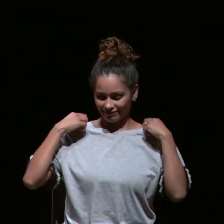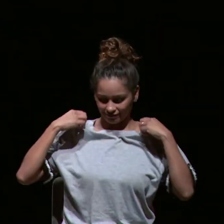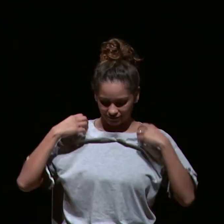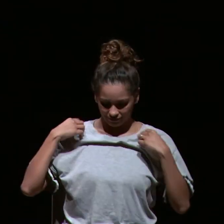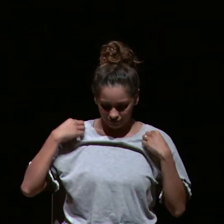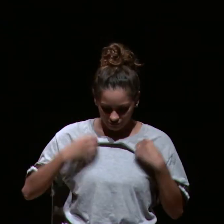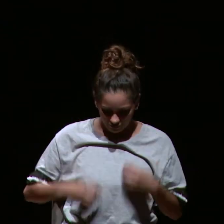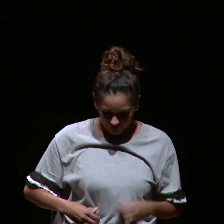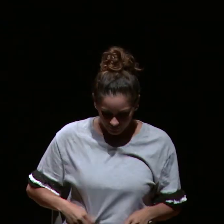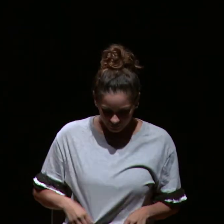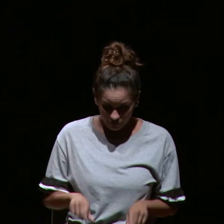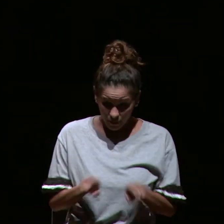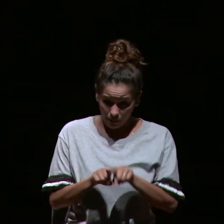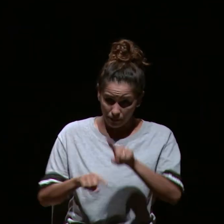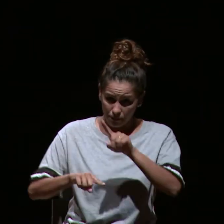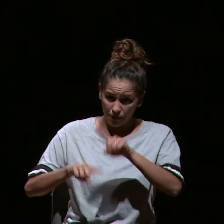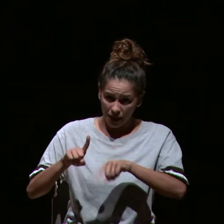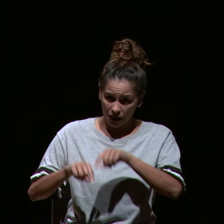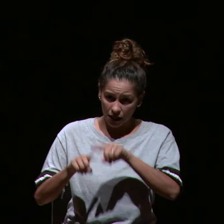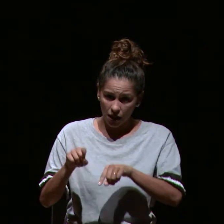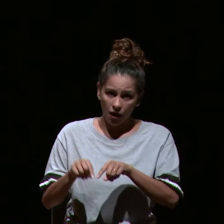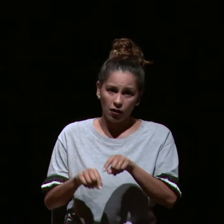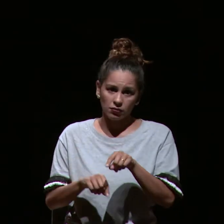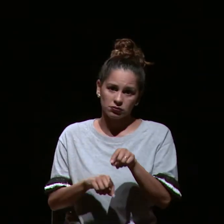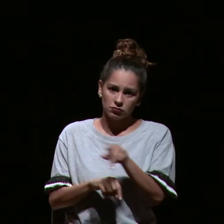Bom, material didático também é mercadoria.